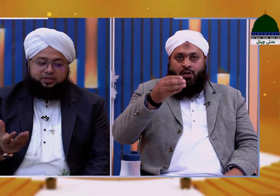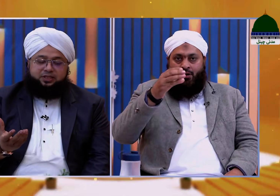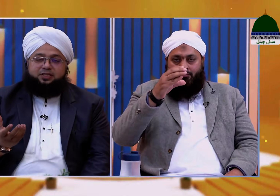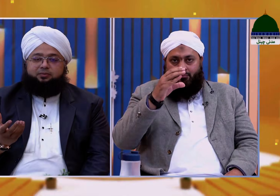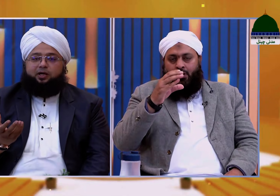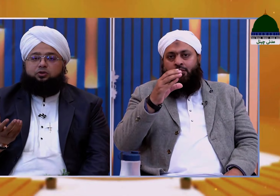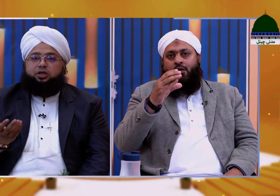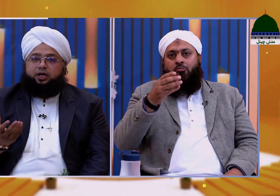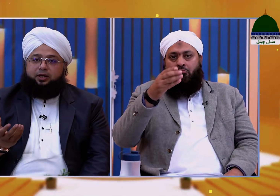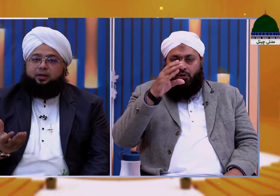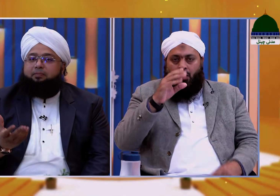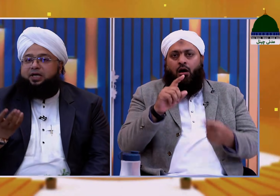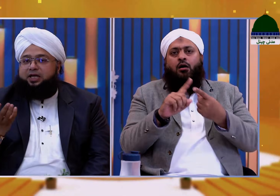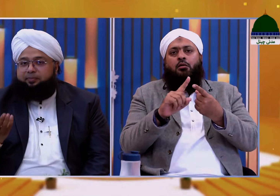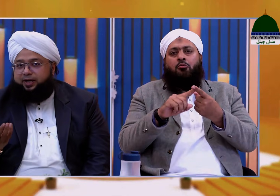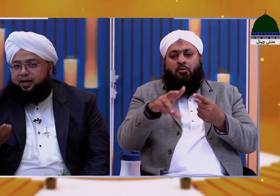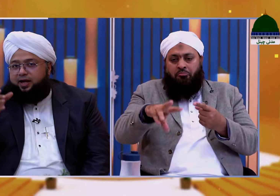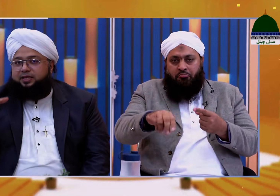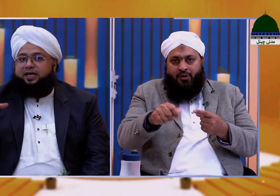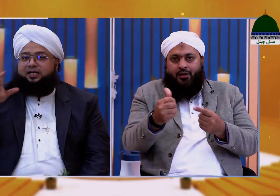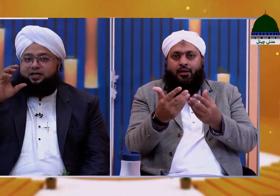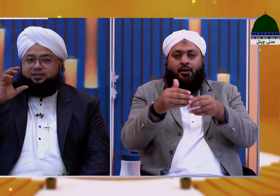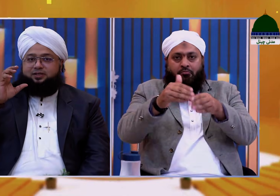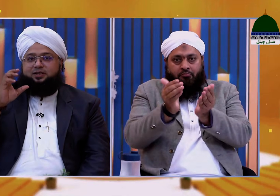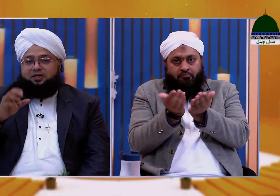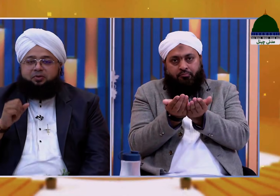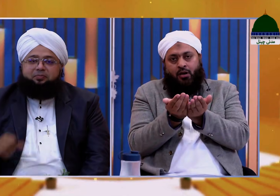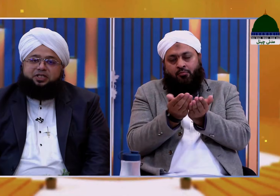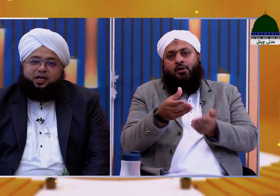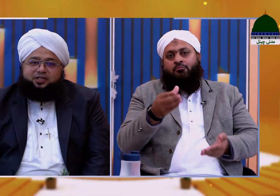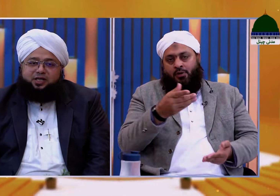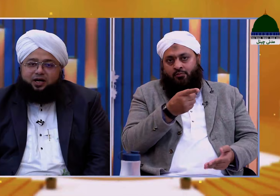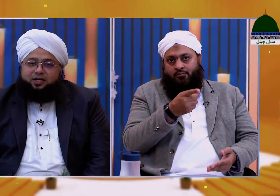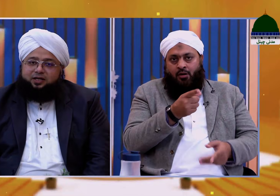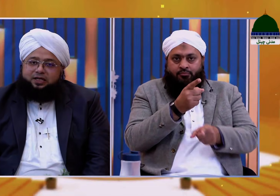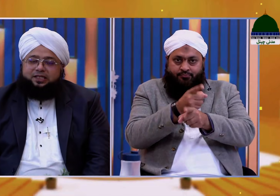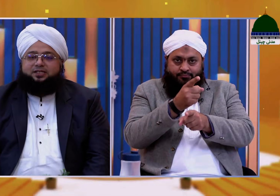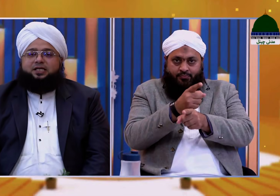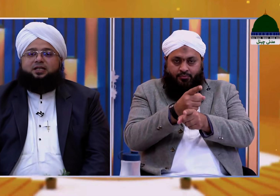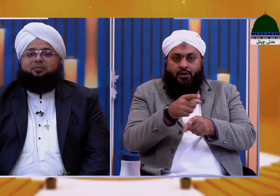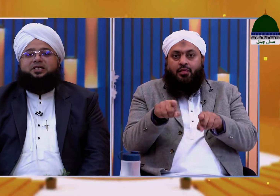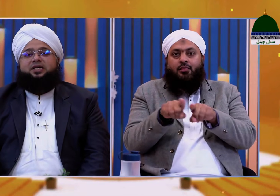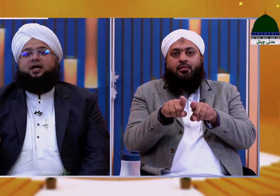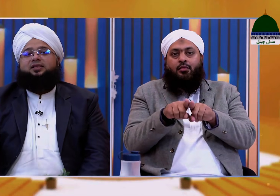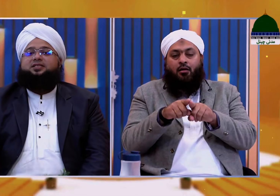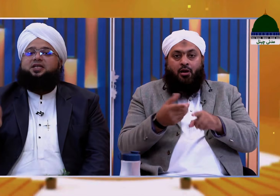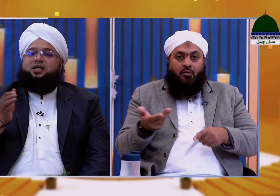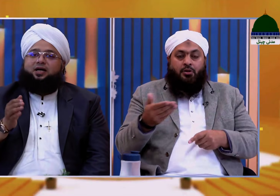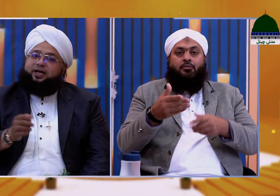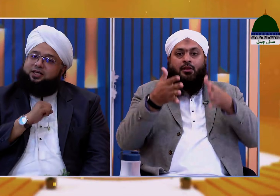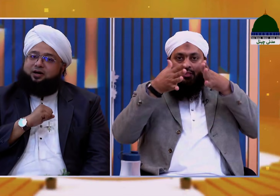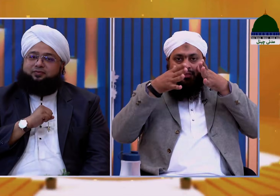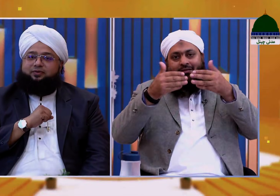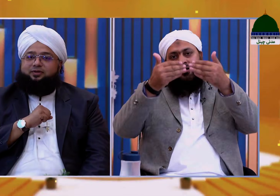ہمارے پاس چیزیں استعمال ہوتی ہیں، مٹی کا پیالہ یا گلاس، یہ بھی ہم نے اشارہ سیکھا۔ اس کے ساتھ ساتھ ہم نے سیکھا 10 دن